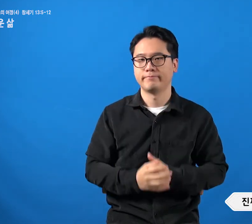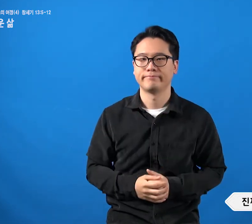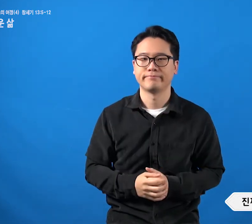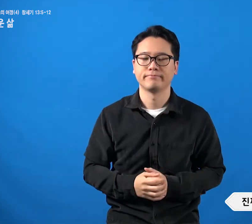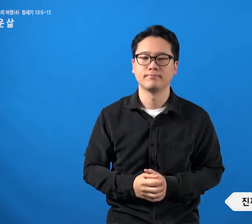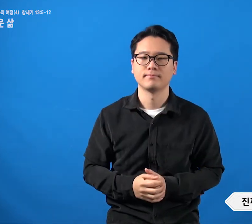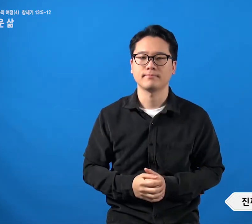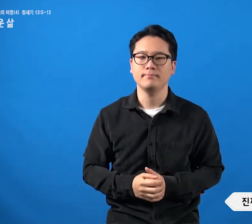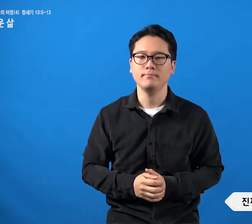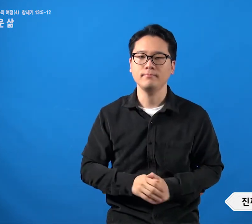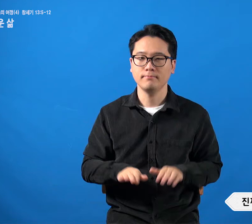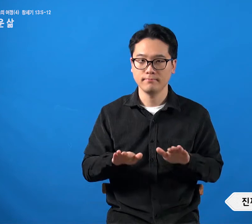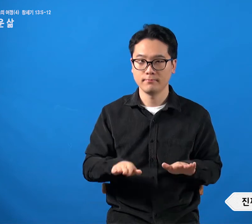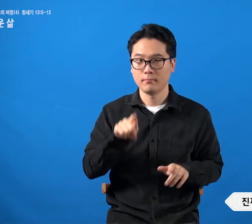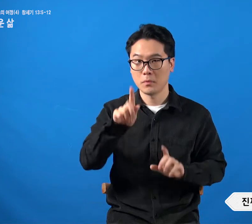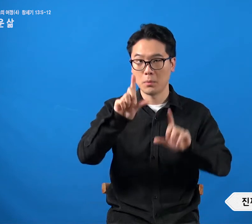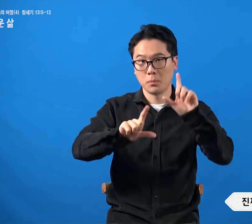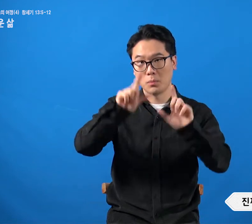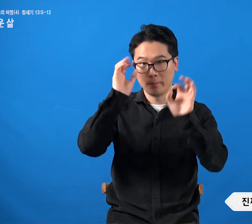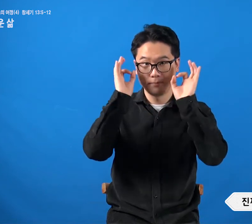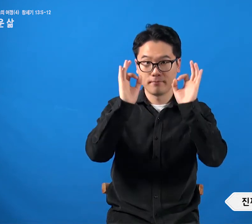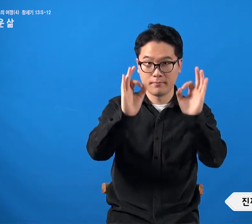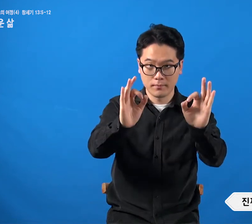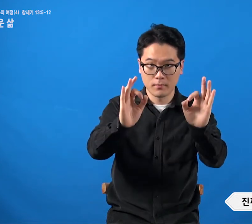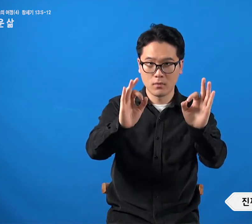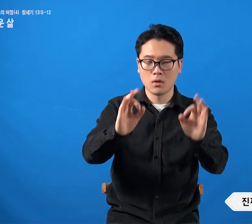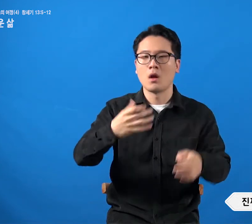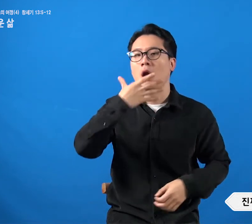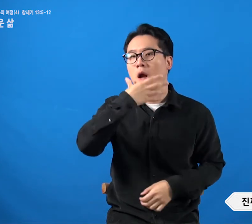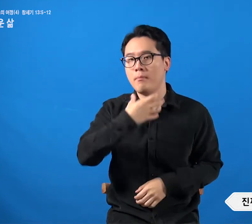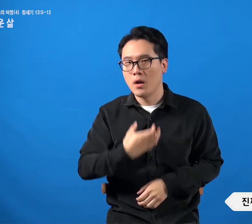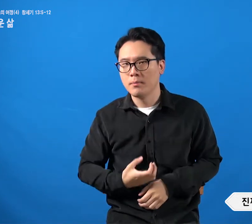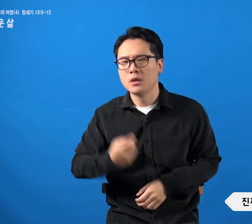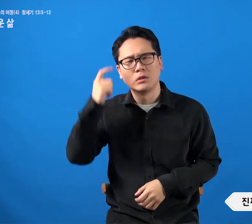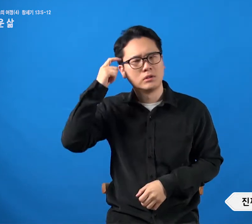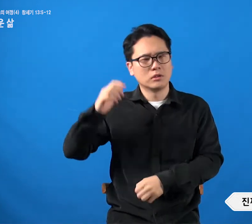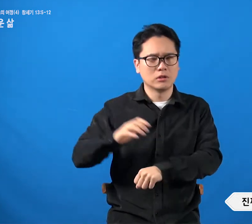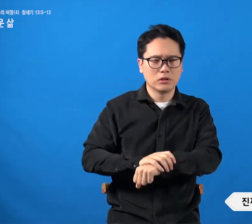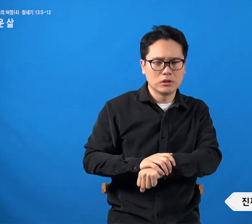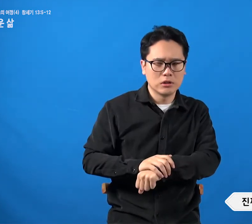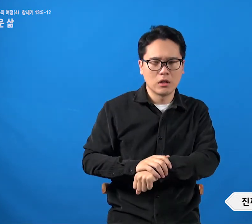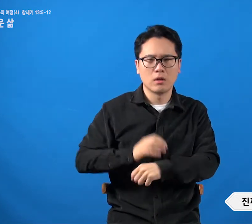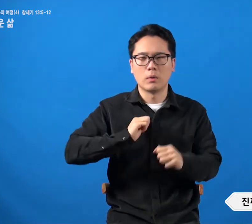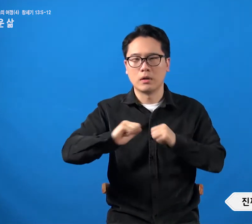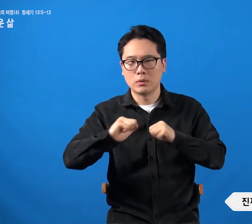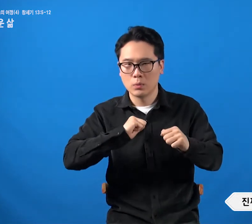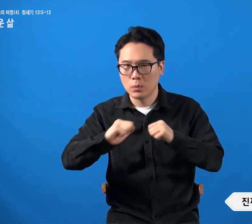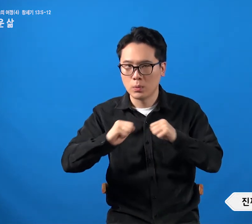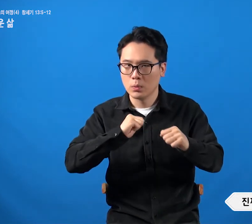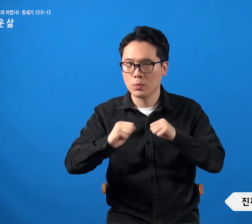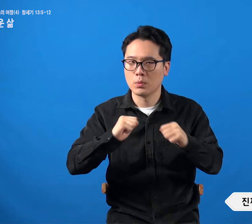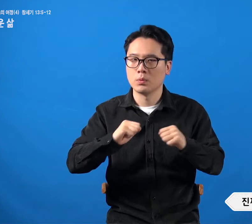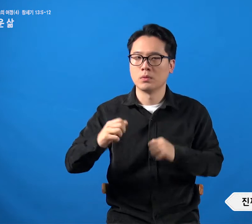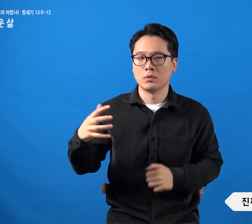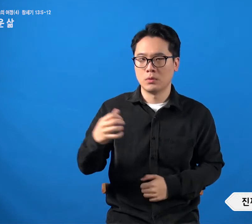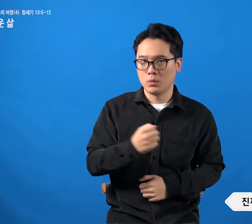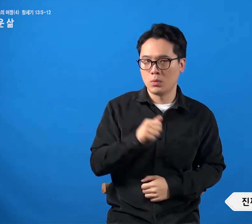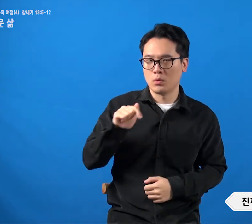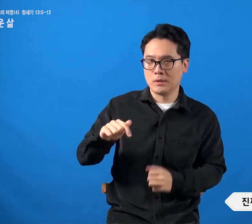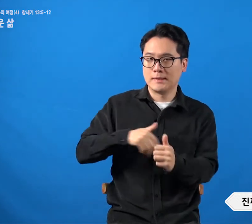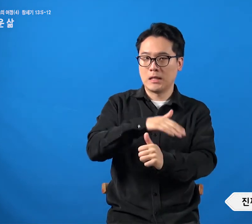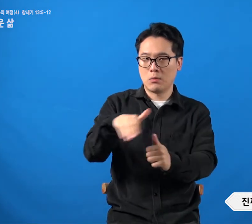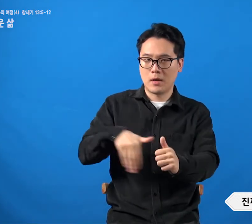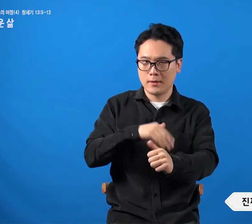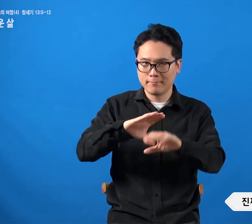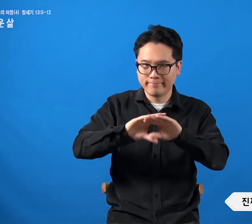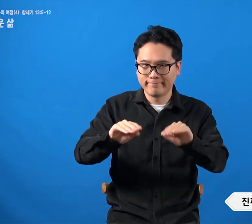오늘 그 장면을 향해서 그 아브라함이 지혜로운 대처로 그 상황 가운데 해결하는